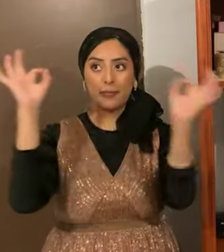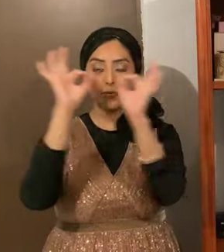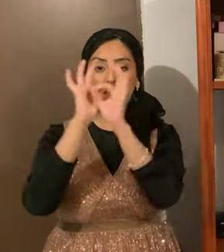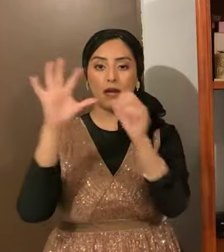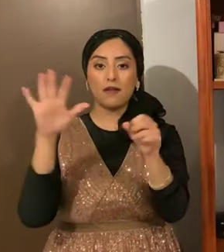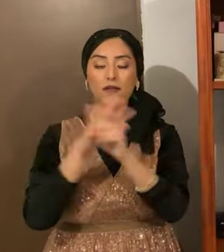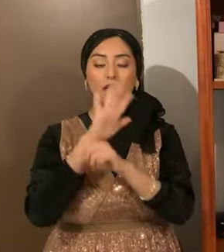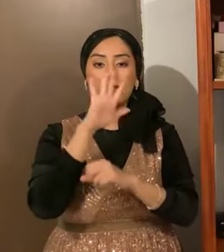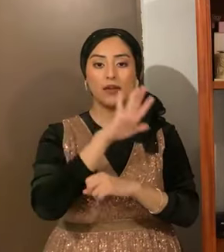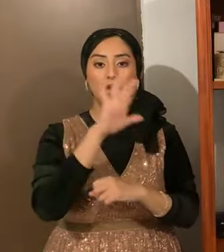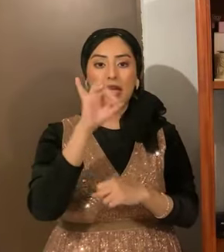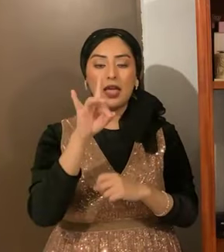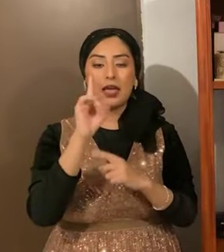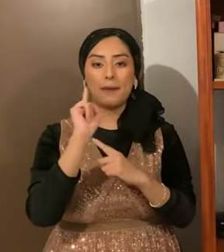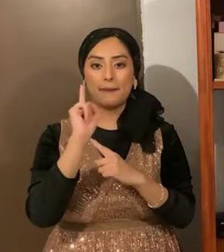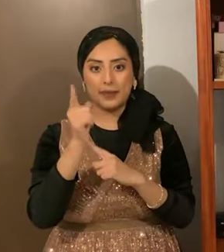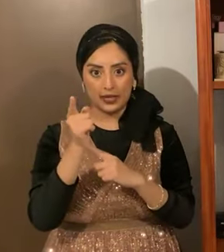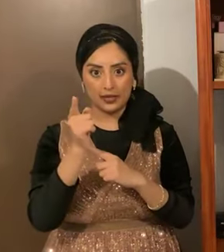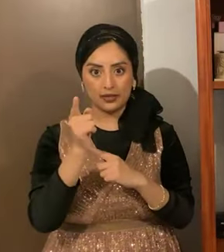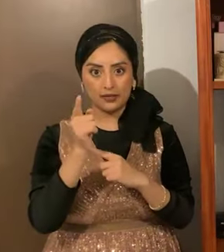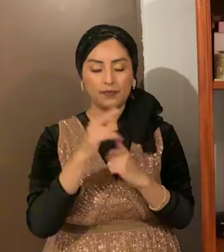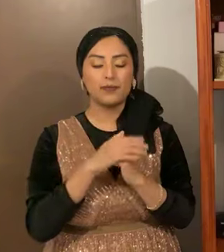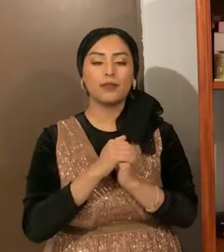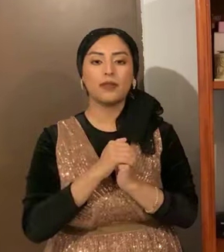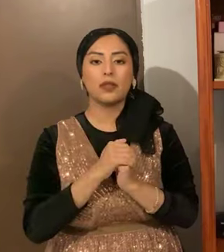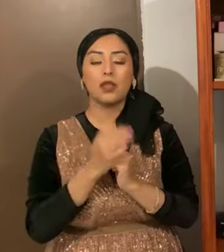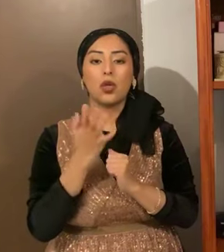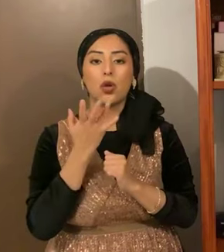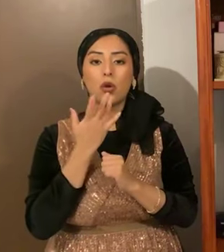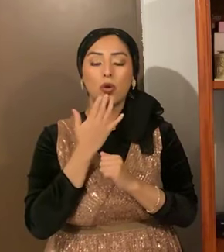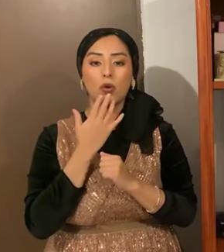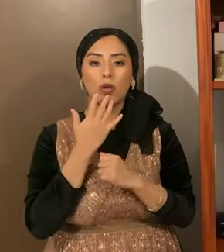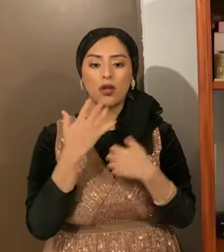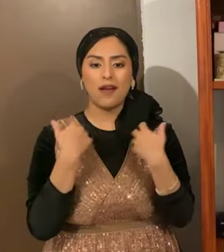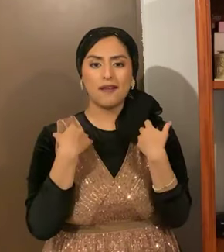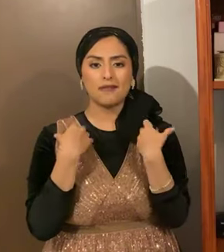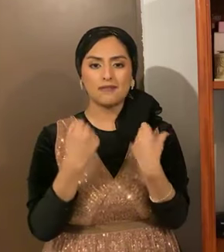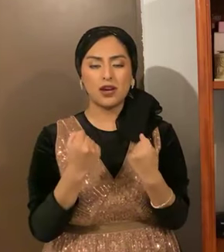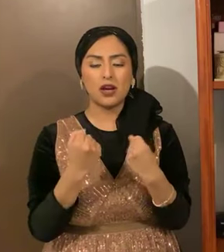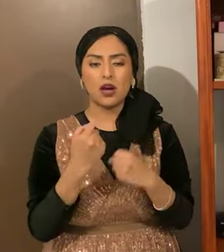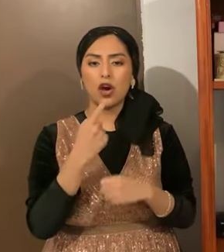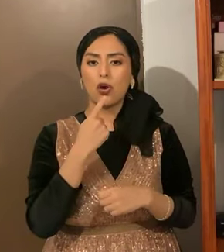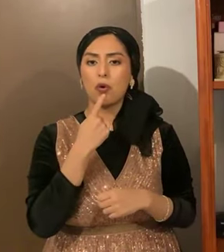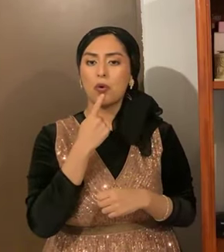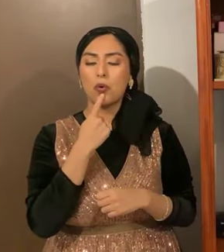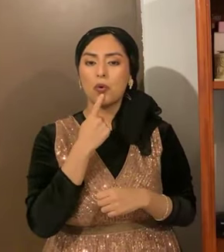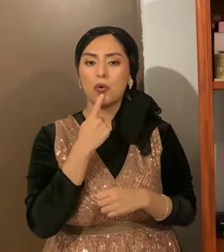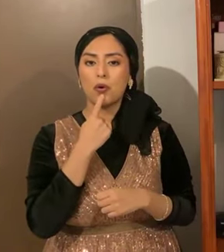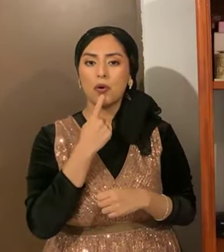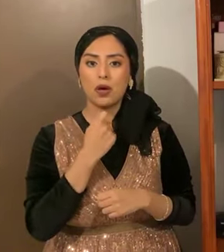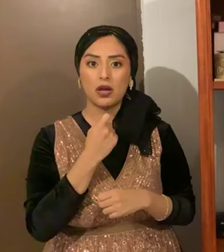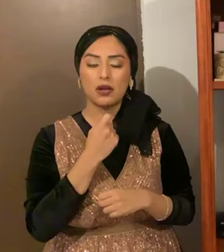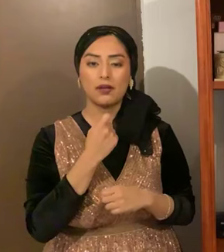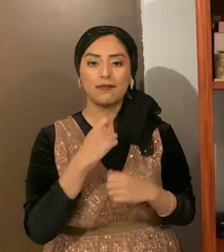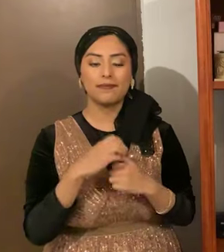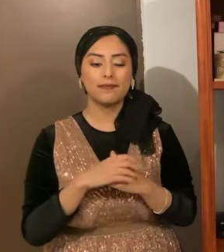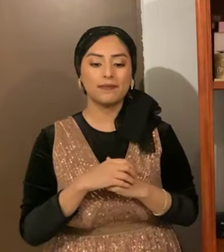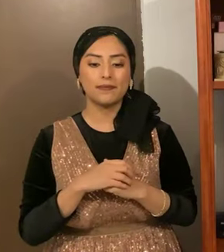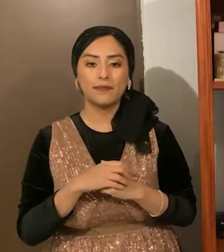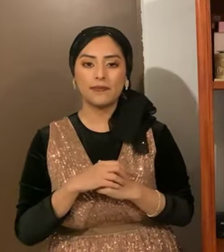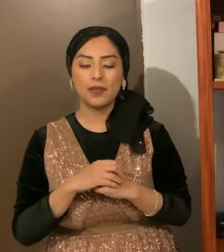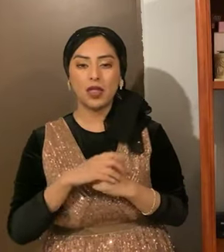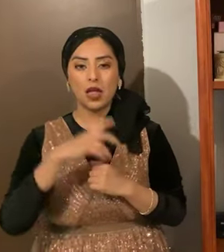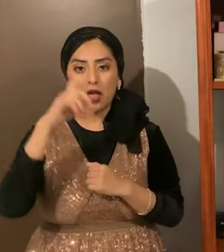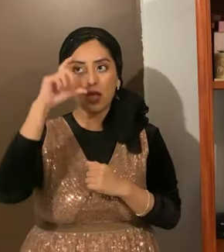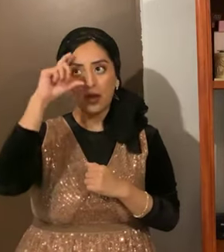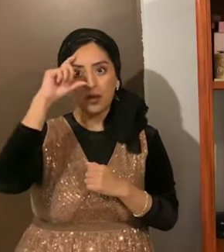México, por lo que acabo de explicar. El color será intenso, rojo, por eso es luna de sangre. La